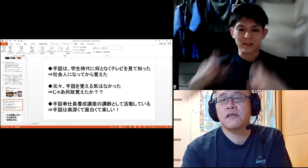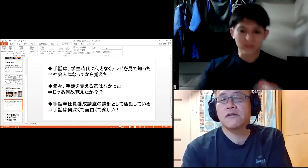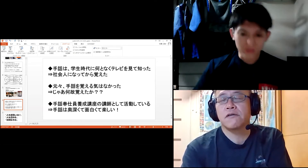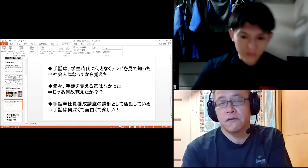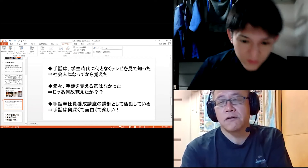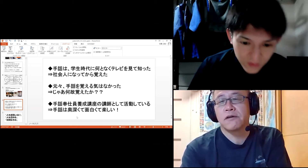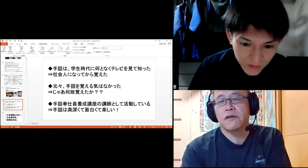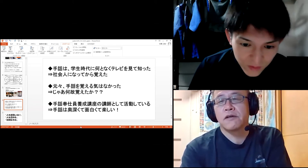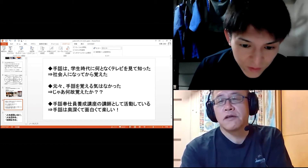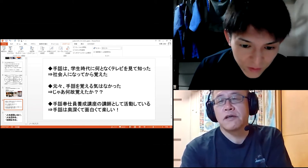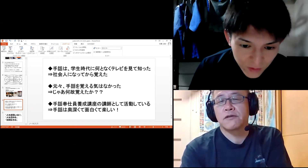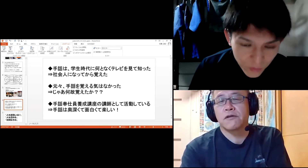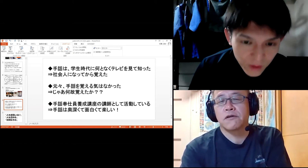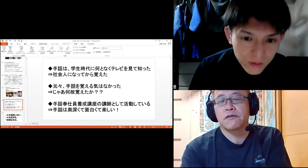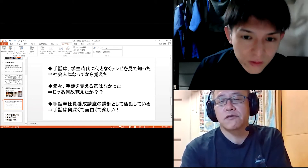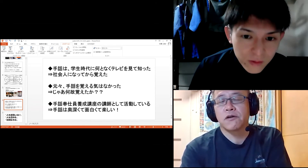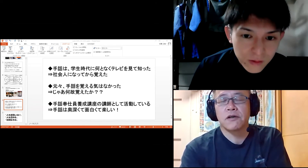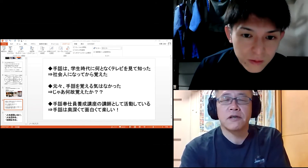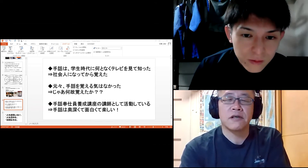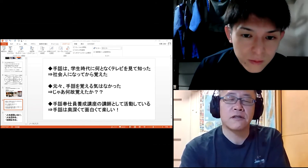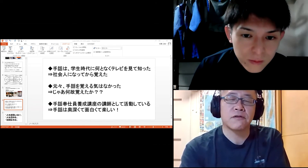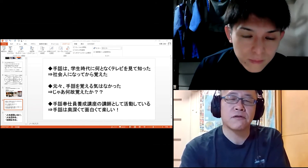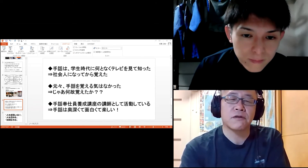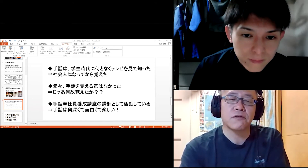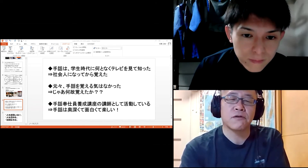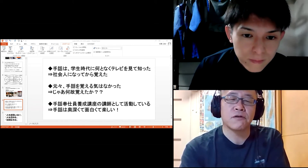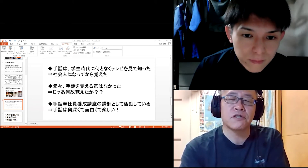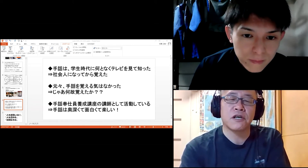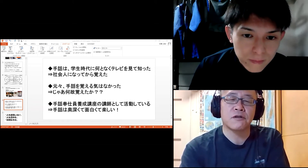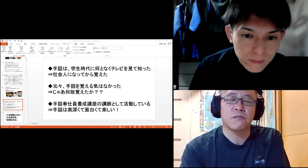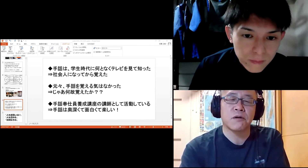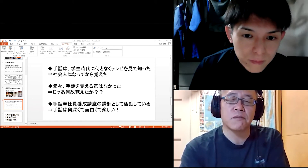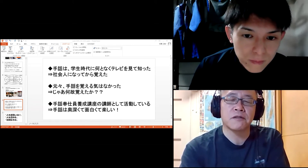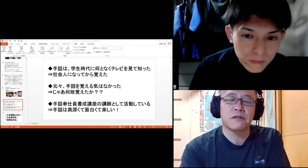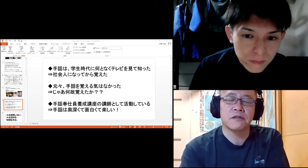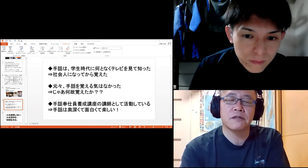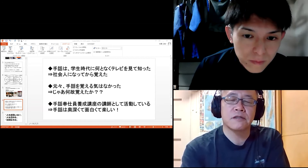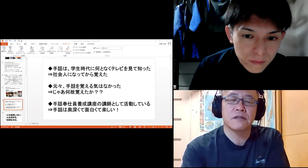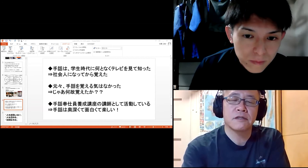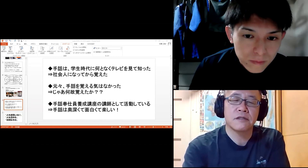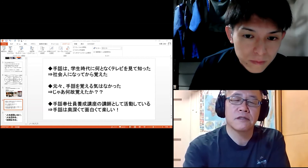真を、ちょっと、共有したいと思います。